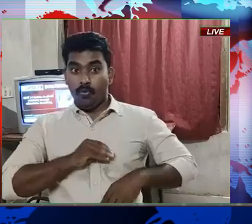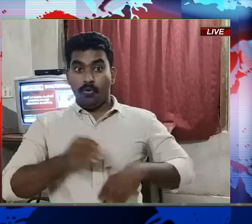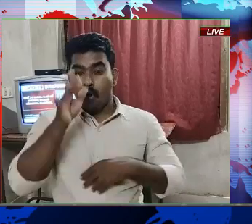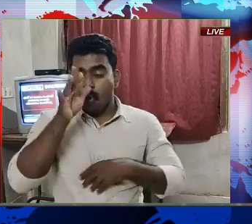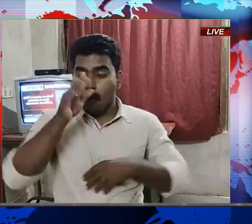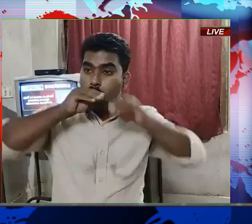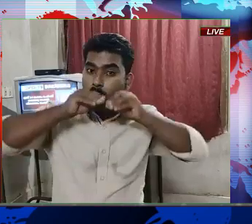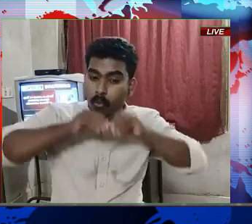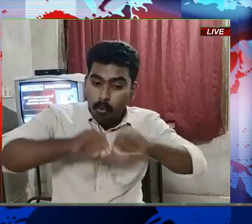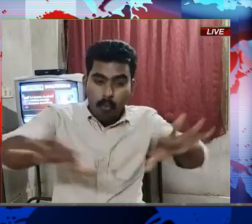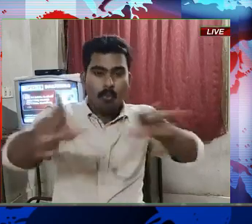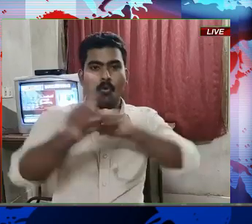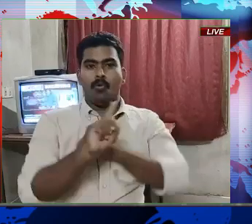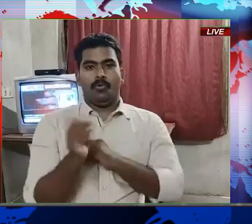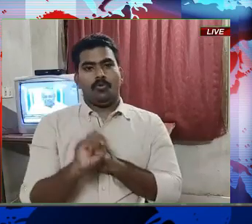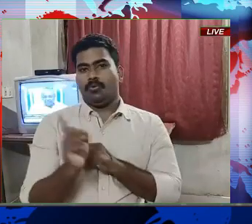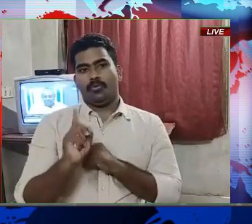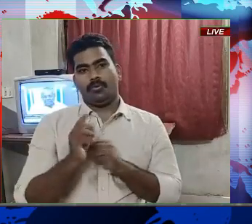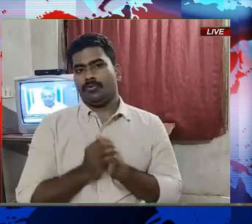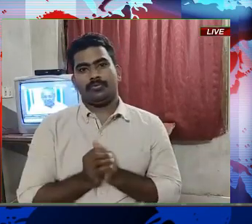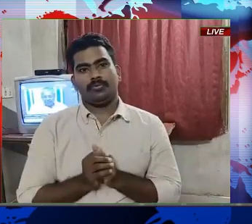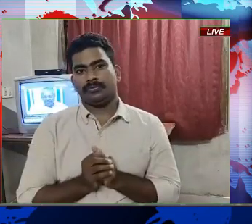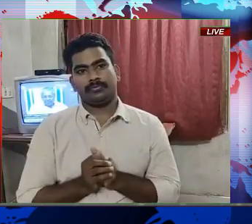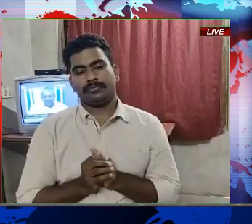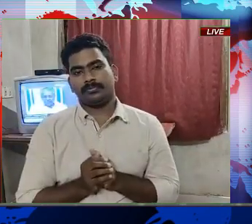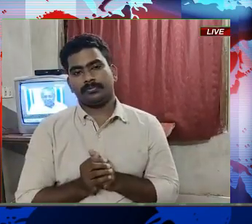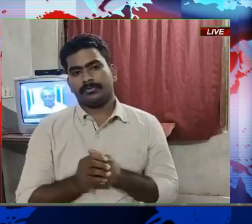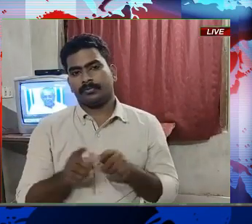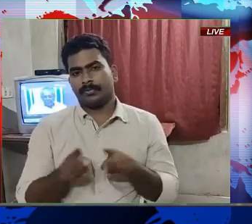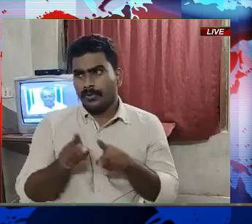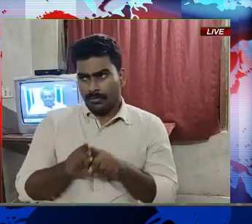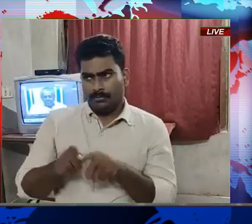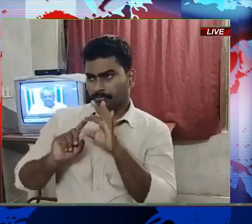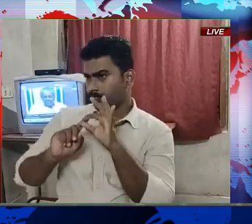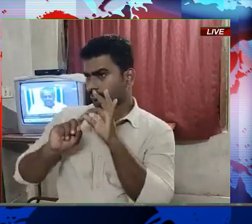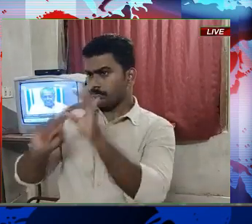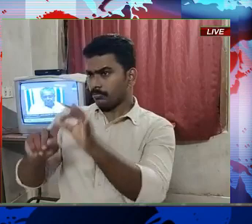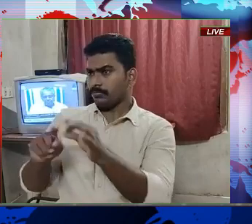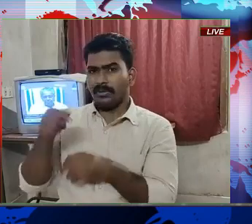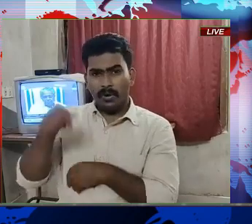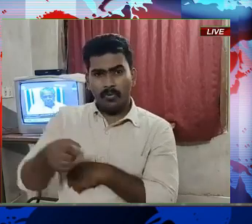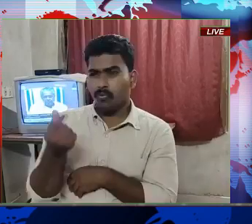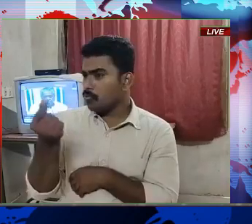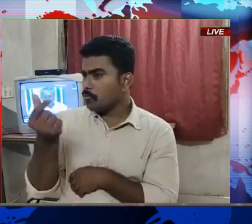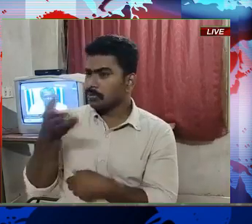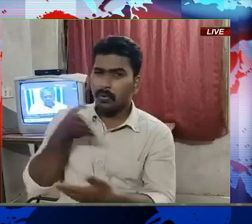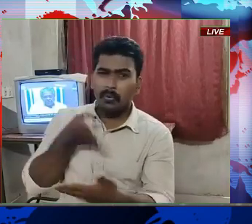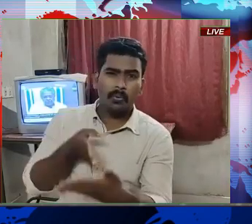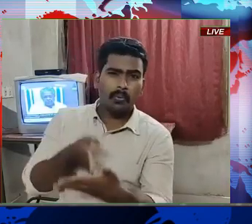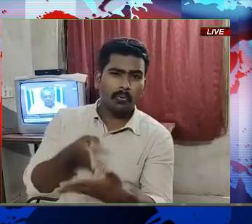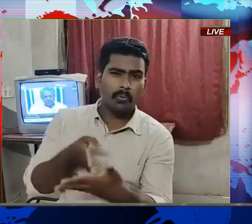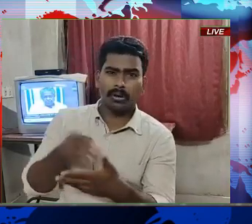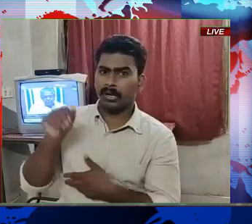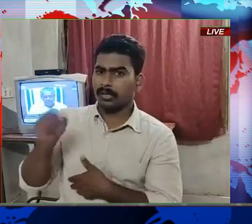ഒരു തെറ്റായ സന്ദേശമില്ലേ? വീട്ടിൽ സുരക്ഷിതമായിരിക്കണം എന്ന് പറയുമ്പോൾ തന്നെ ഒരു വശത്ത് മദ്യം വീട്ടിലേക്ക് തന്നെ കൊടുക്കാനുള്ള ഒരു തെറ്റായ